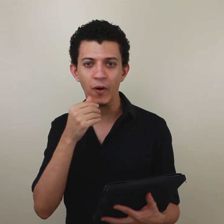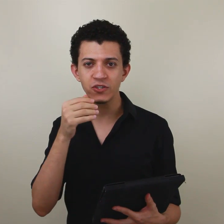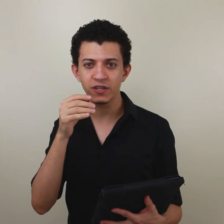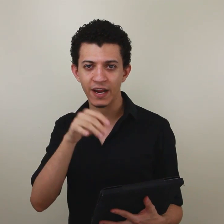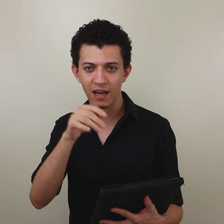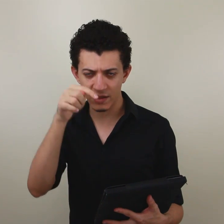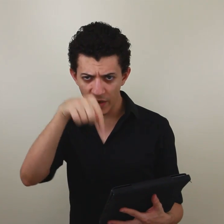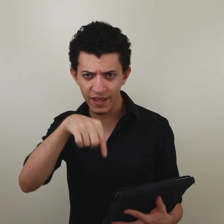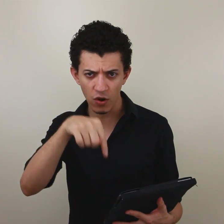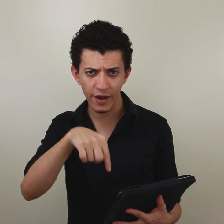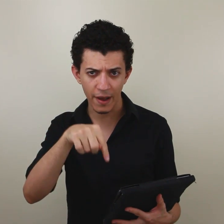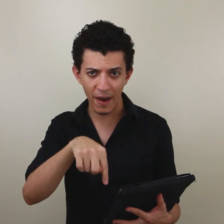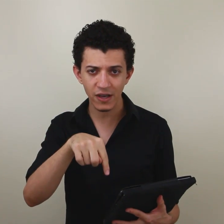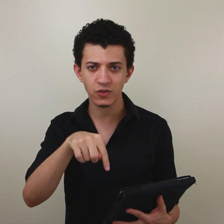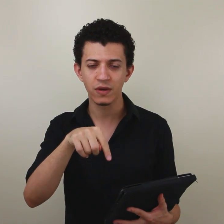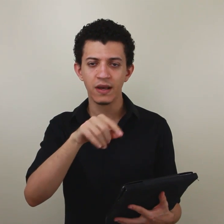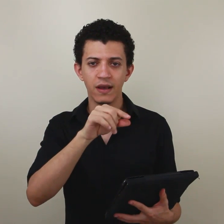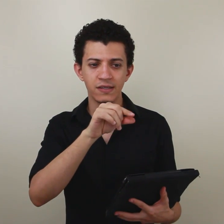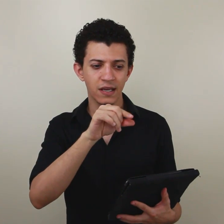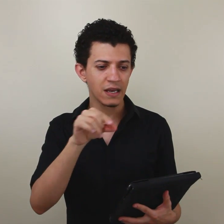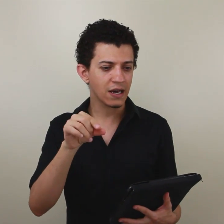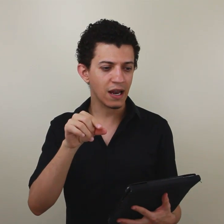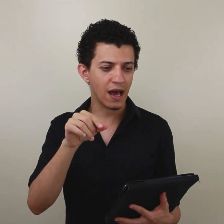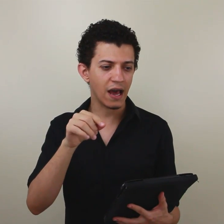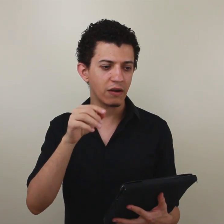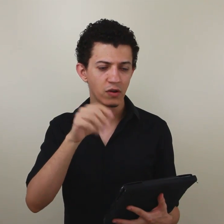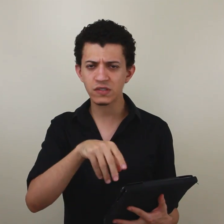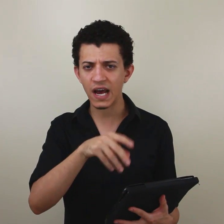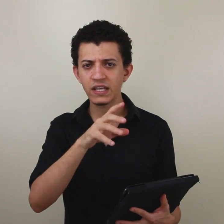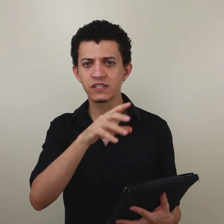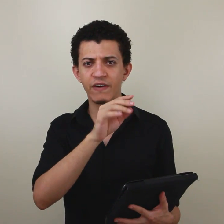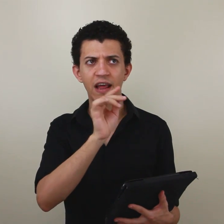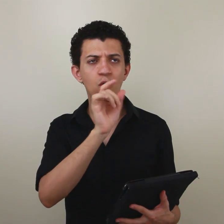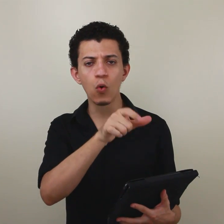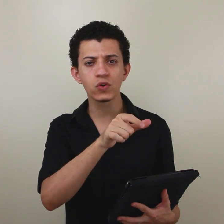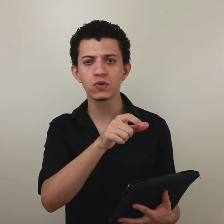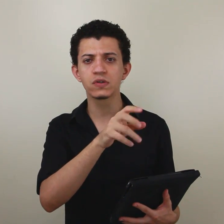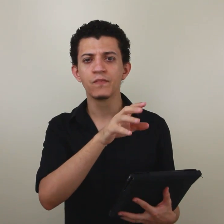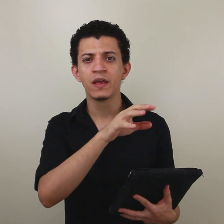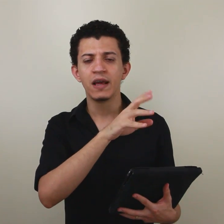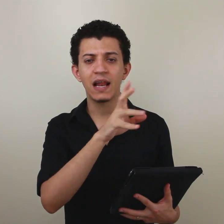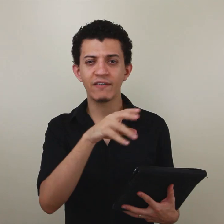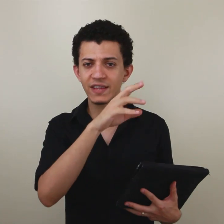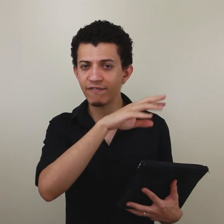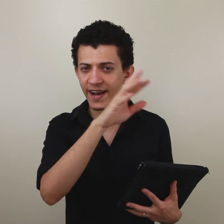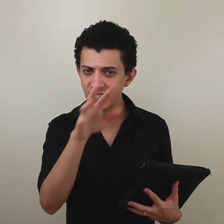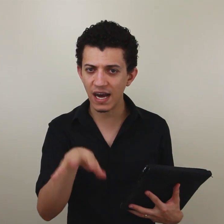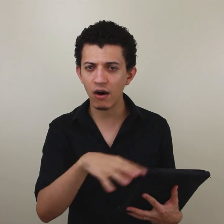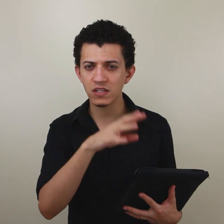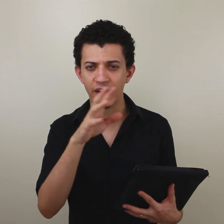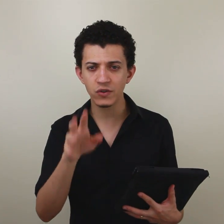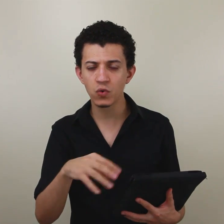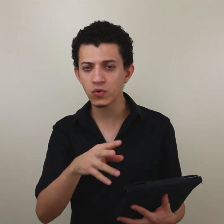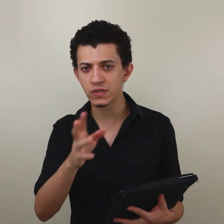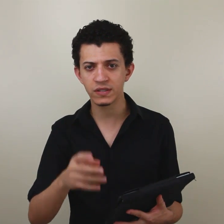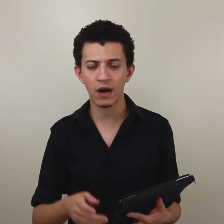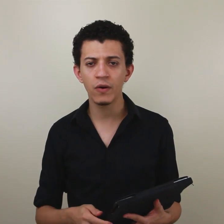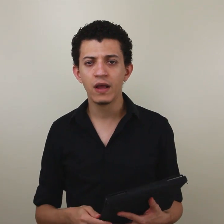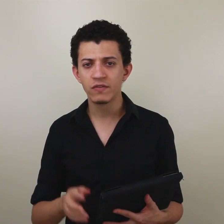pode entrar, tem um link logo aqui abaixo. Você clica lá no nosso site, você vai lá em cursos, e lá vai ter várias aulas, vários cursos e tal, se você